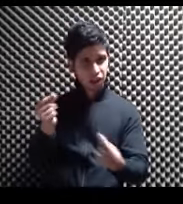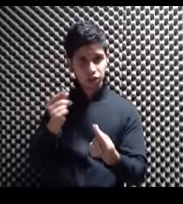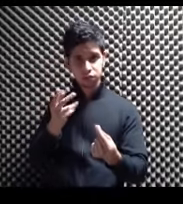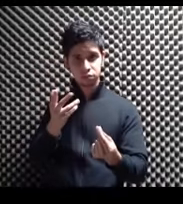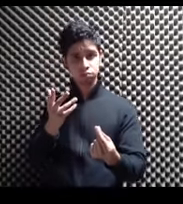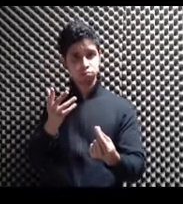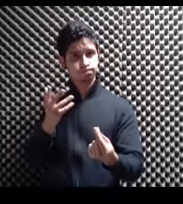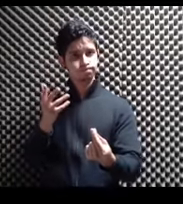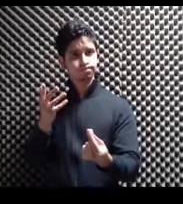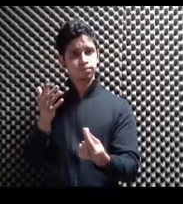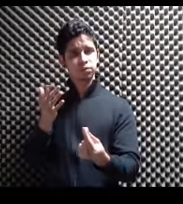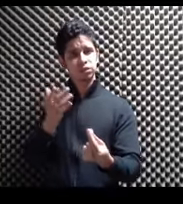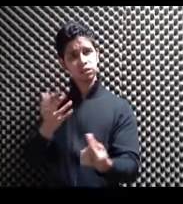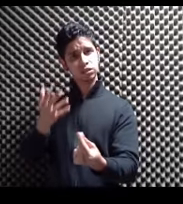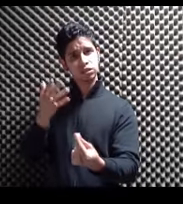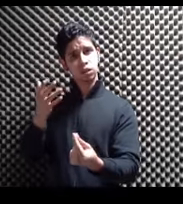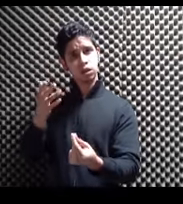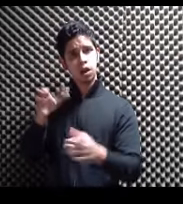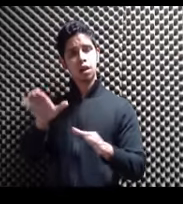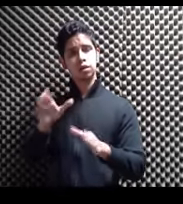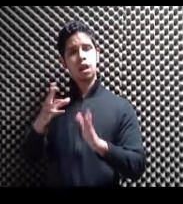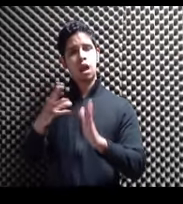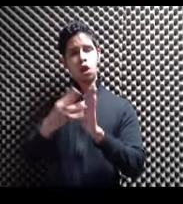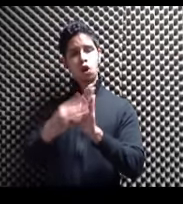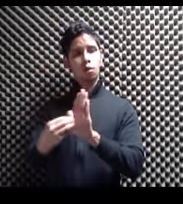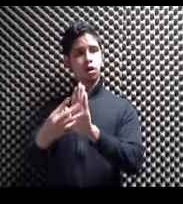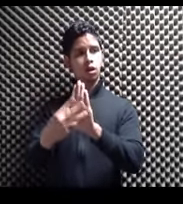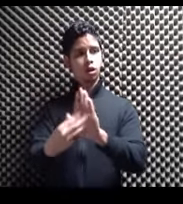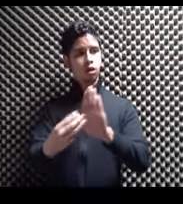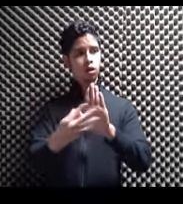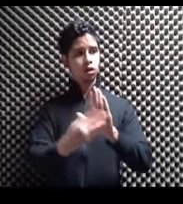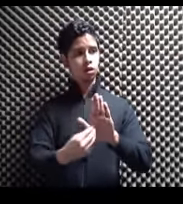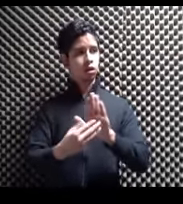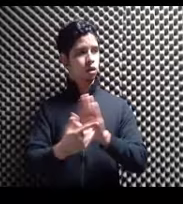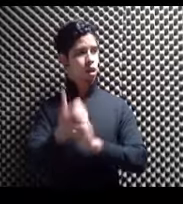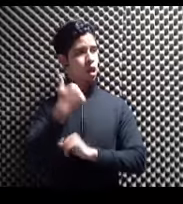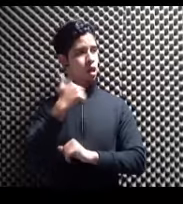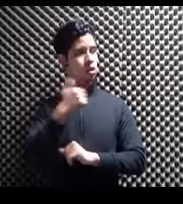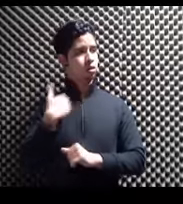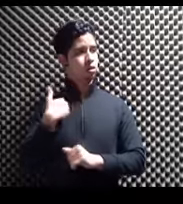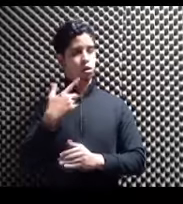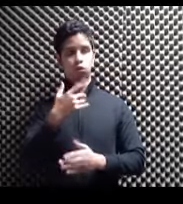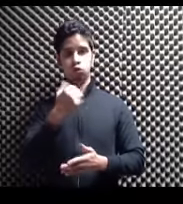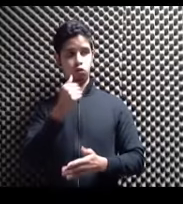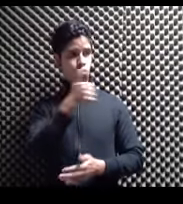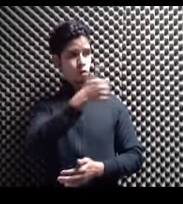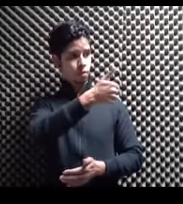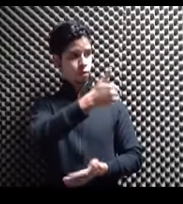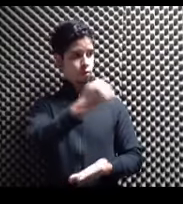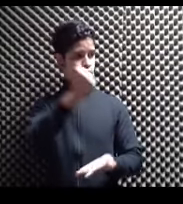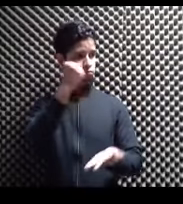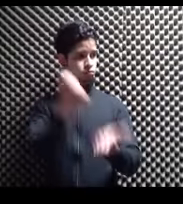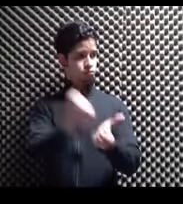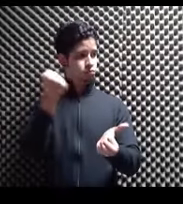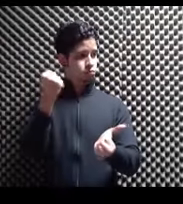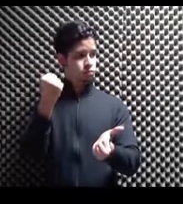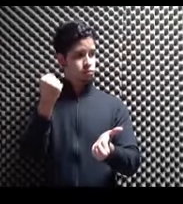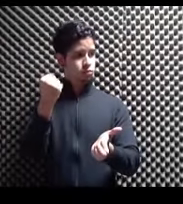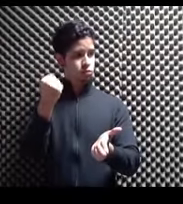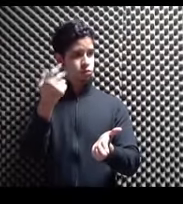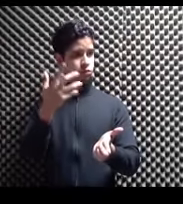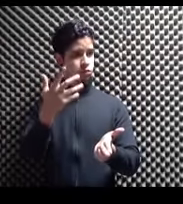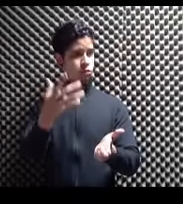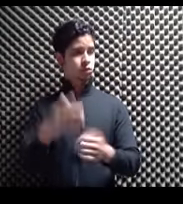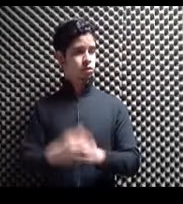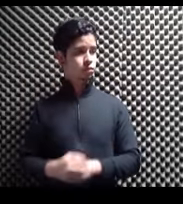los plagios, ¿no? Nosotros tenemos nuestro sello. Mira, así no, José lo puso. Claro, sí, yo lo pongo también. Los sellitos. O sea, que si no